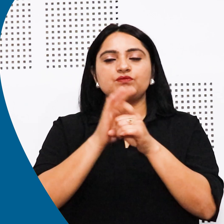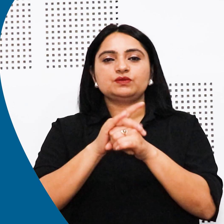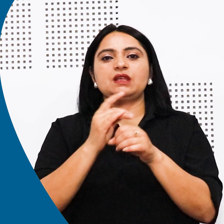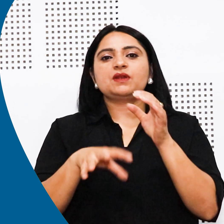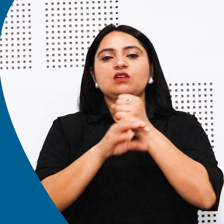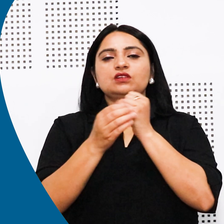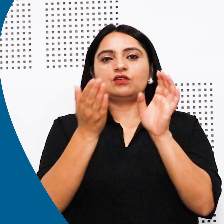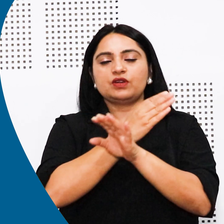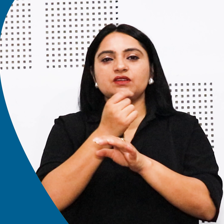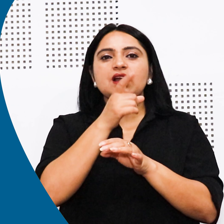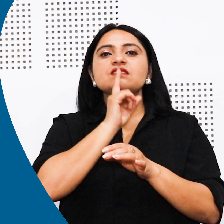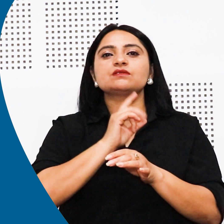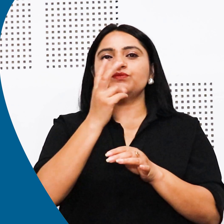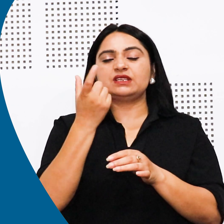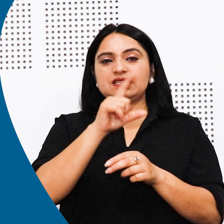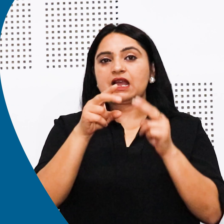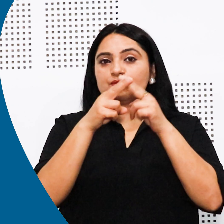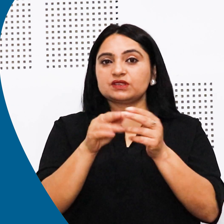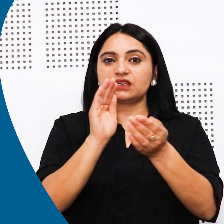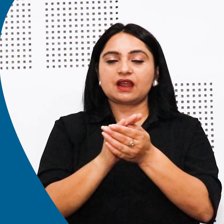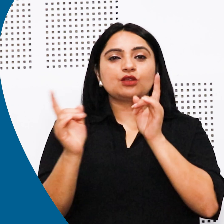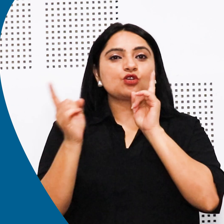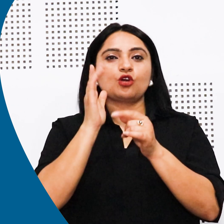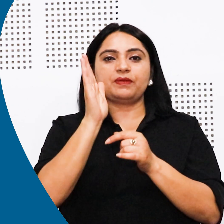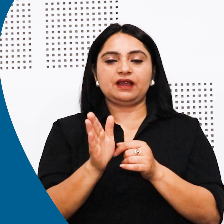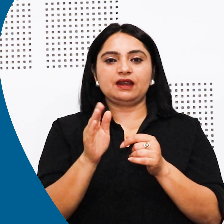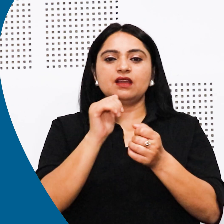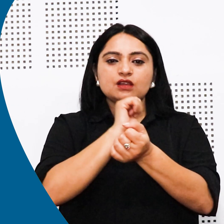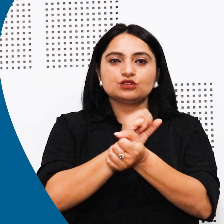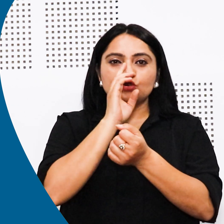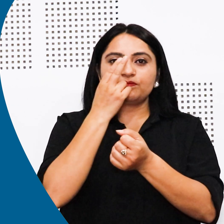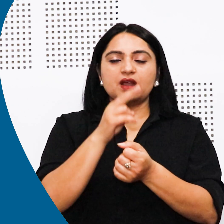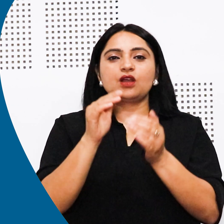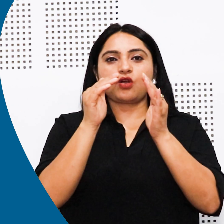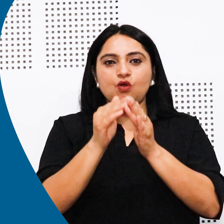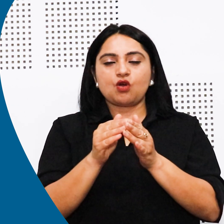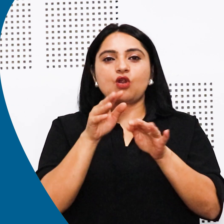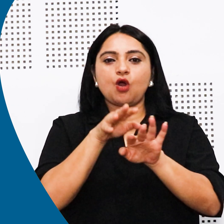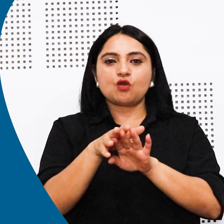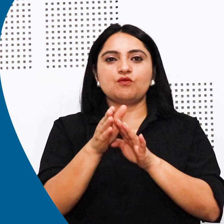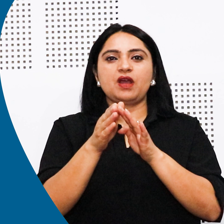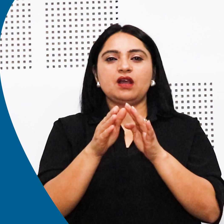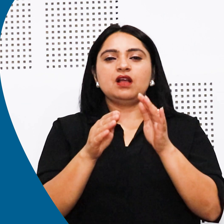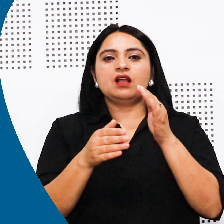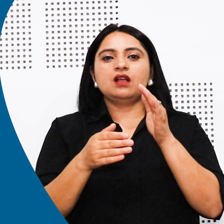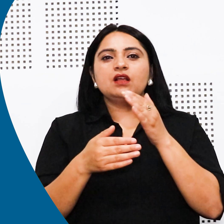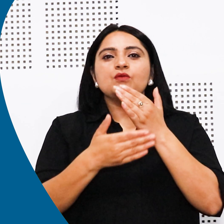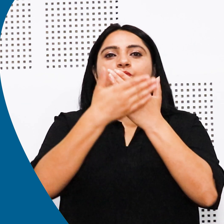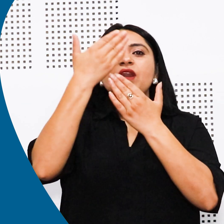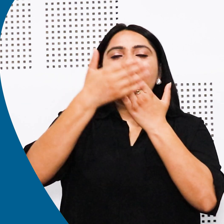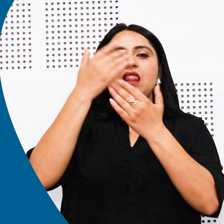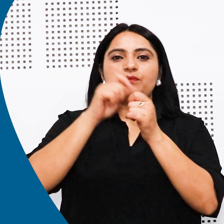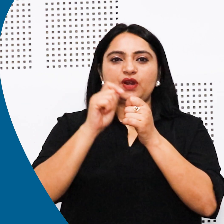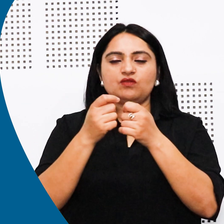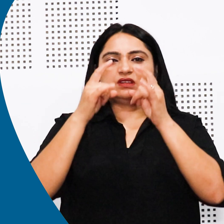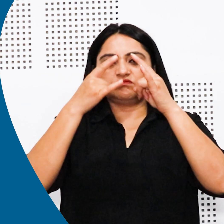आर्थिक वर्षमा 20 लाख रुपैयाँ बजेट विनियोजन गरेको नगरपालिकाले जोखिममा परेका घरबस्तीमा टेवा पर्खाल लगाउने, त्रिपाल बाँड्ने